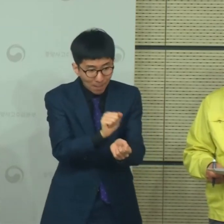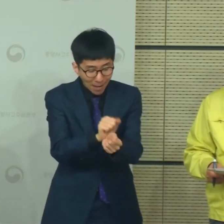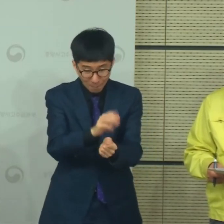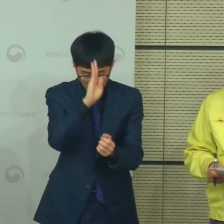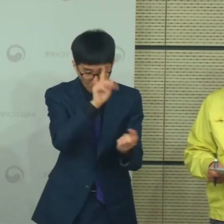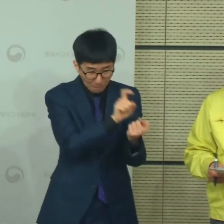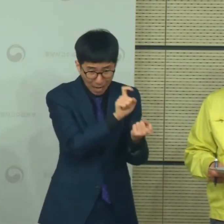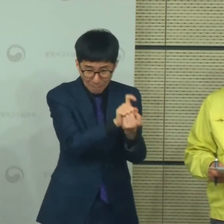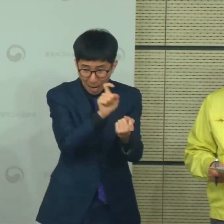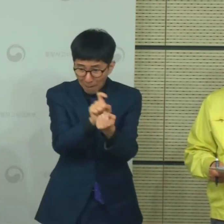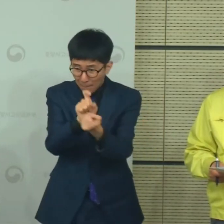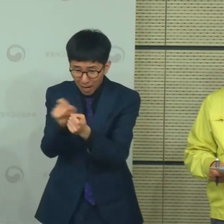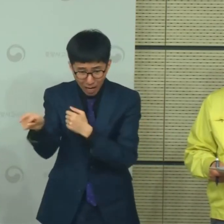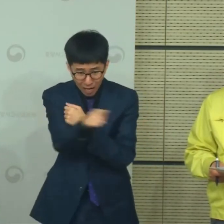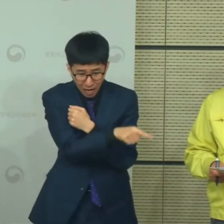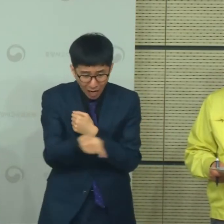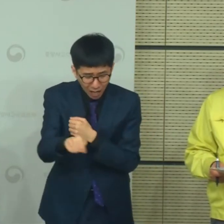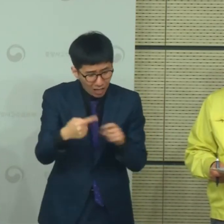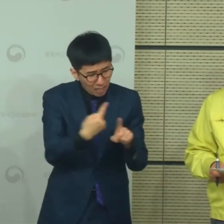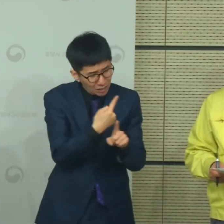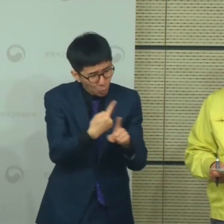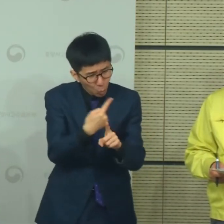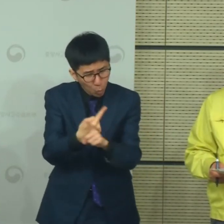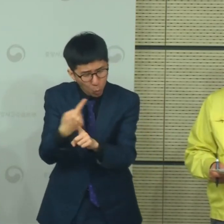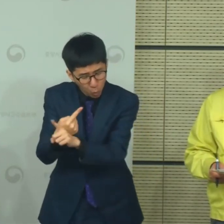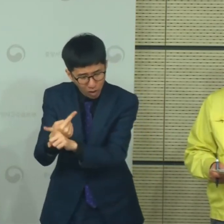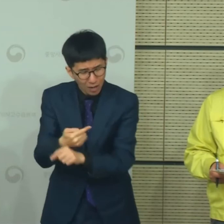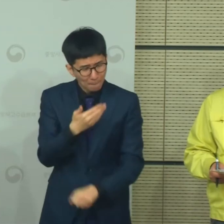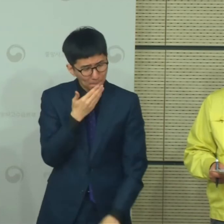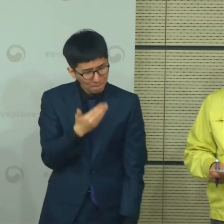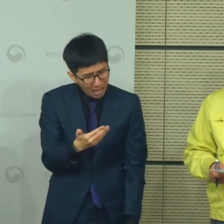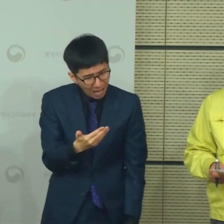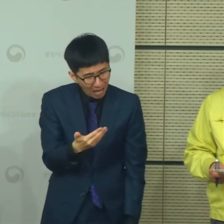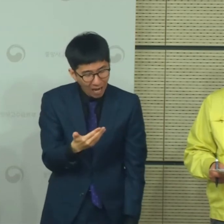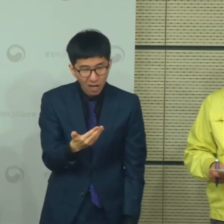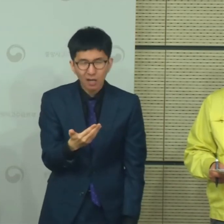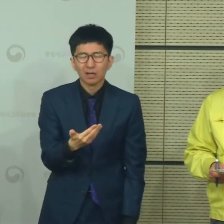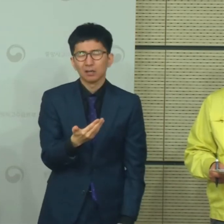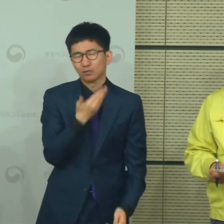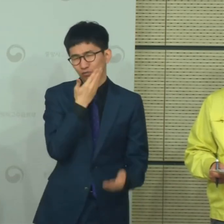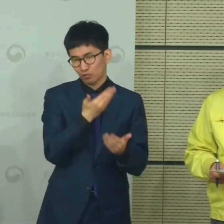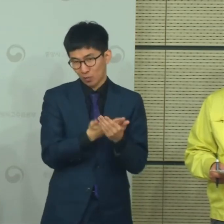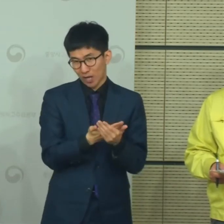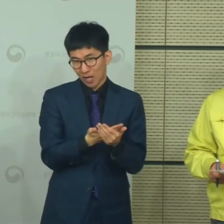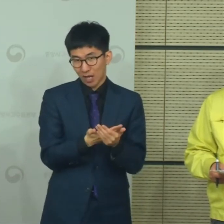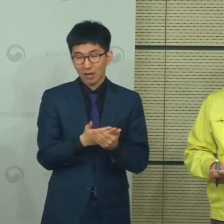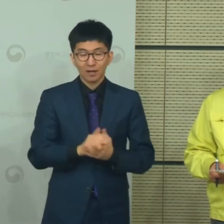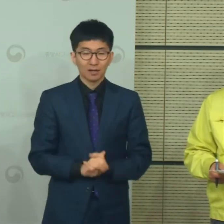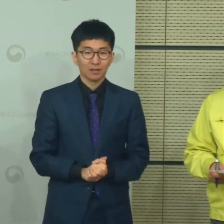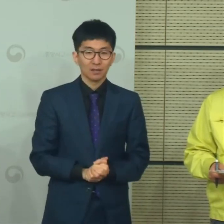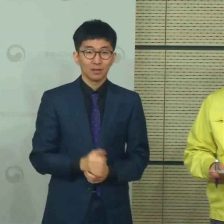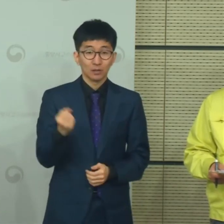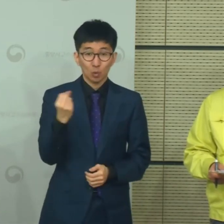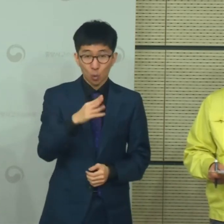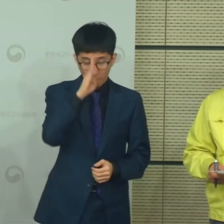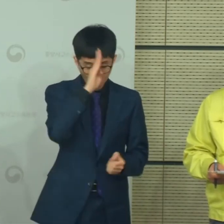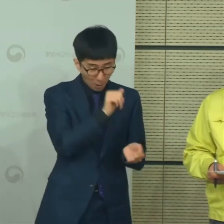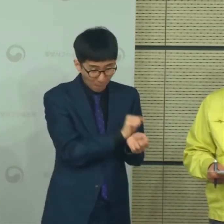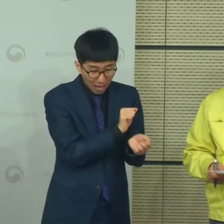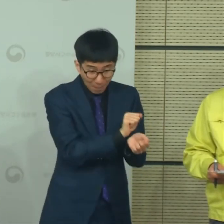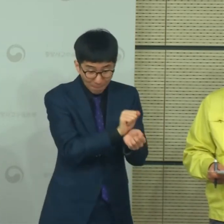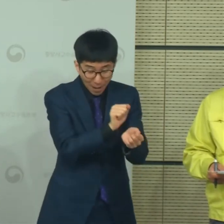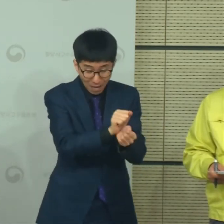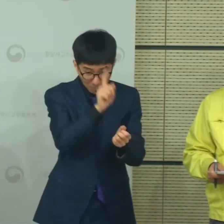제대로 저희가 치료할 수 있는 역량을 확보하느냐 그리고 이것이 일정 시점이 지나면 발생하는 그 환자의 수와